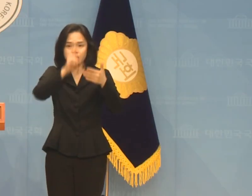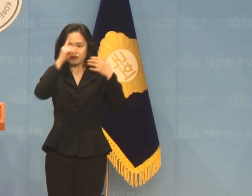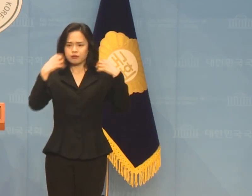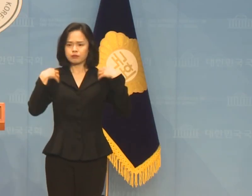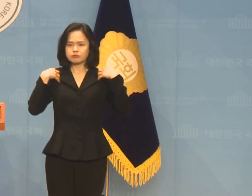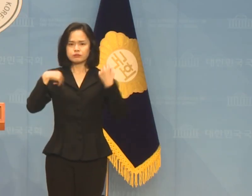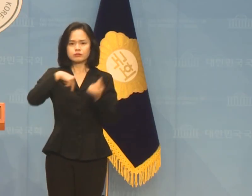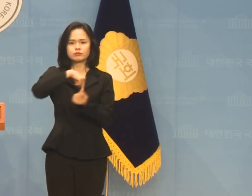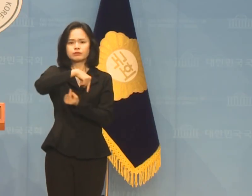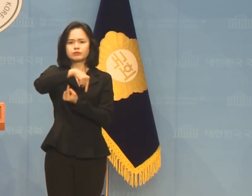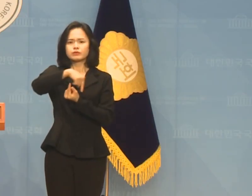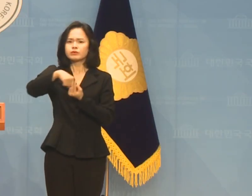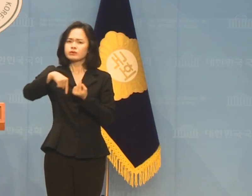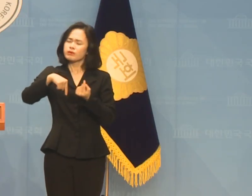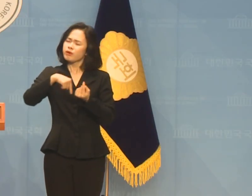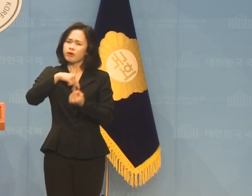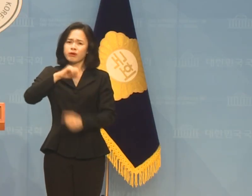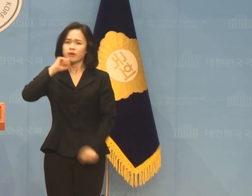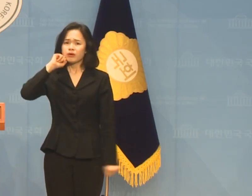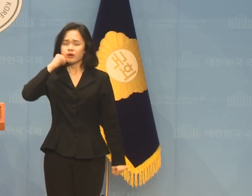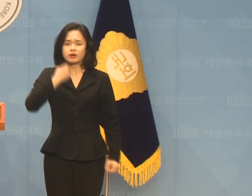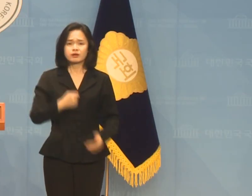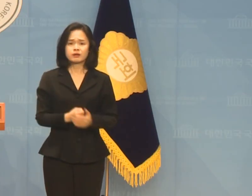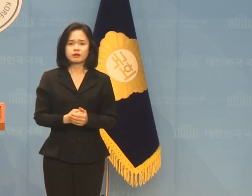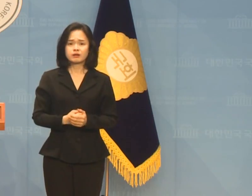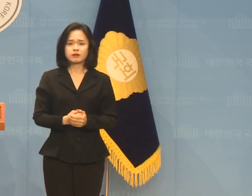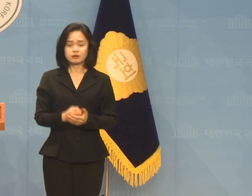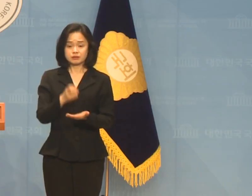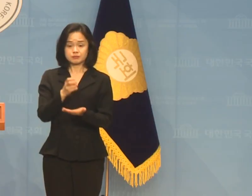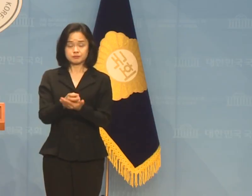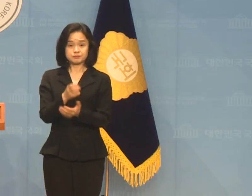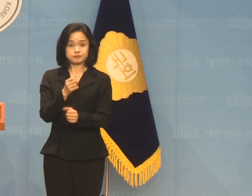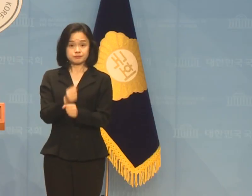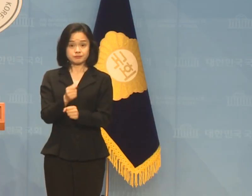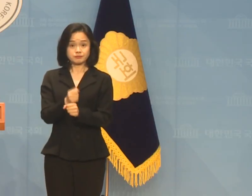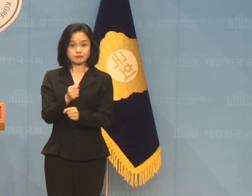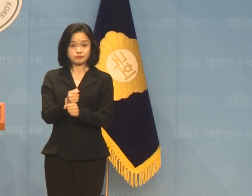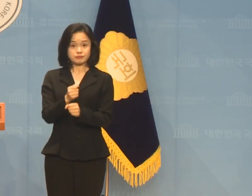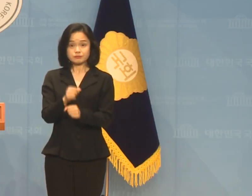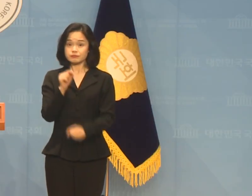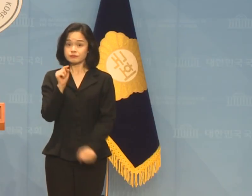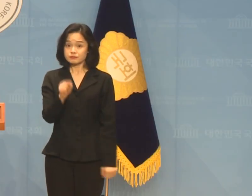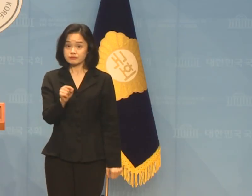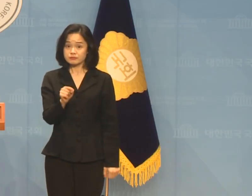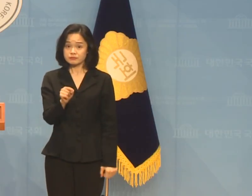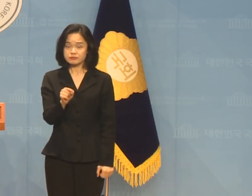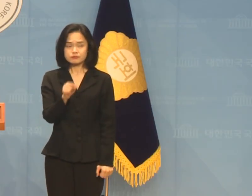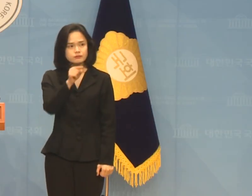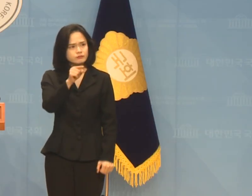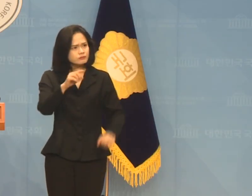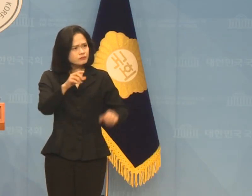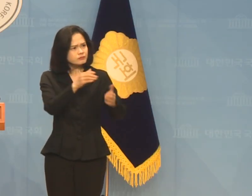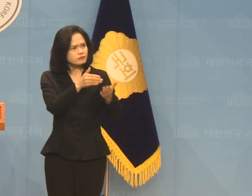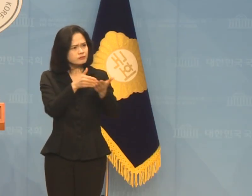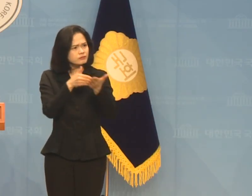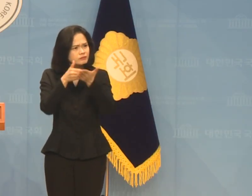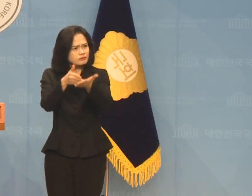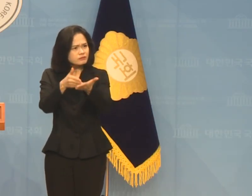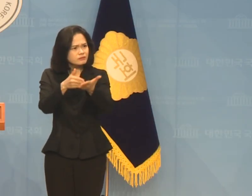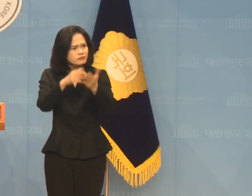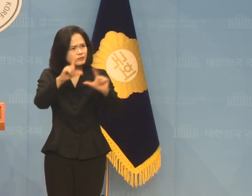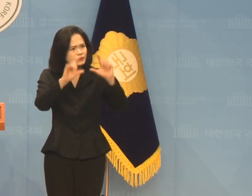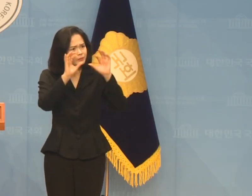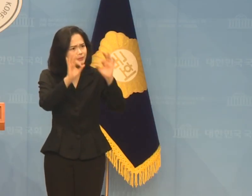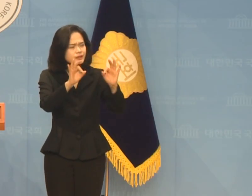짓밟았습니다. 입법 활동 역시 위헌적인 법안을 끊임없이 발의했습니다. 입법